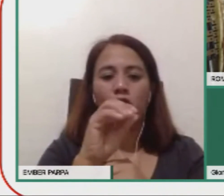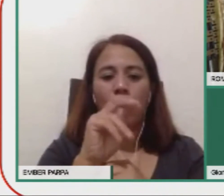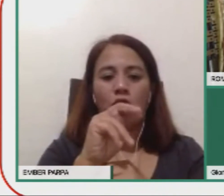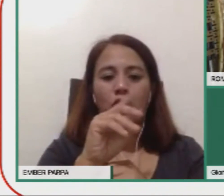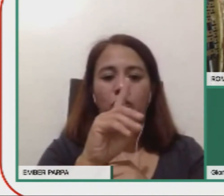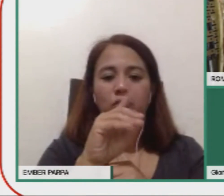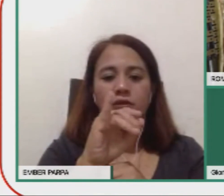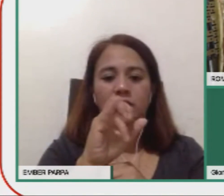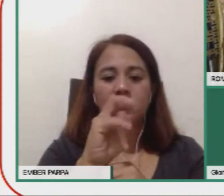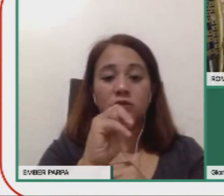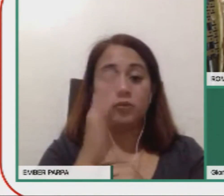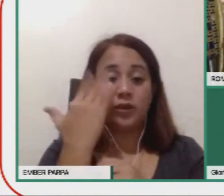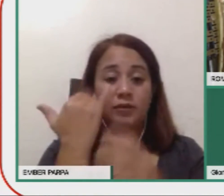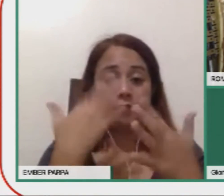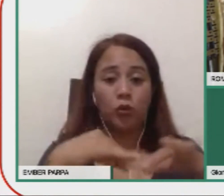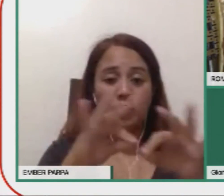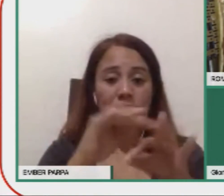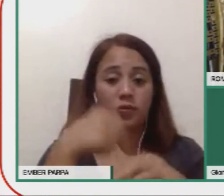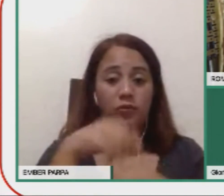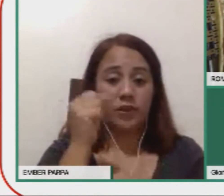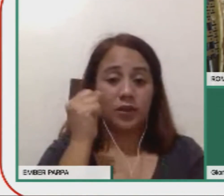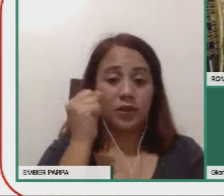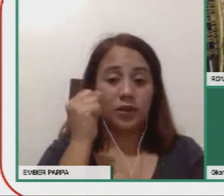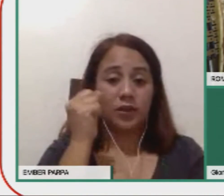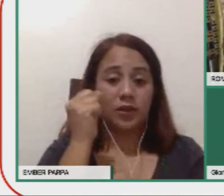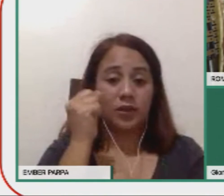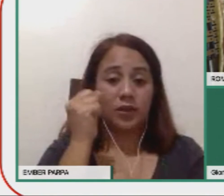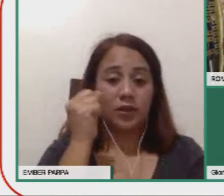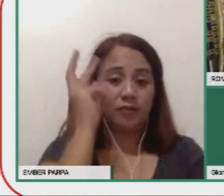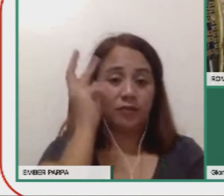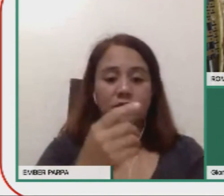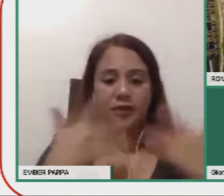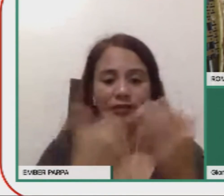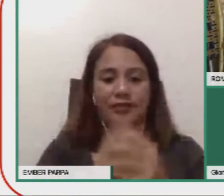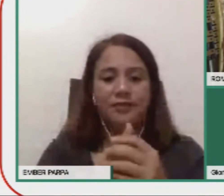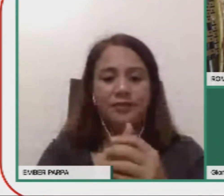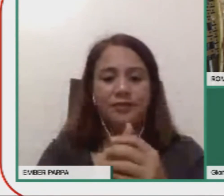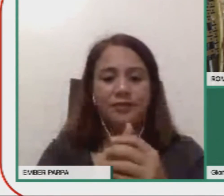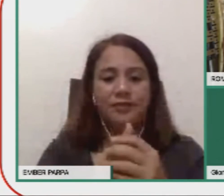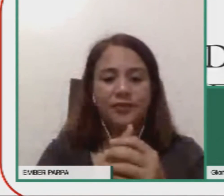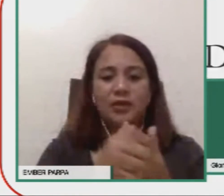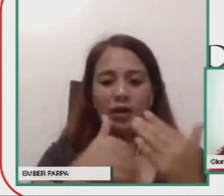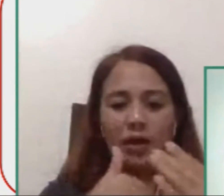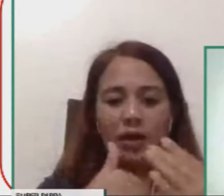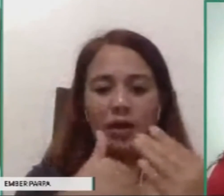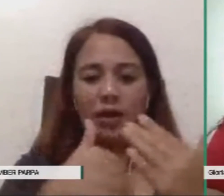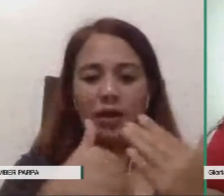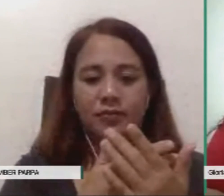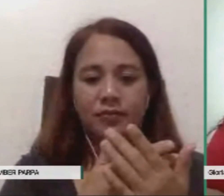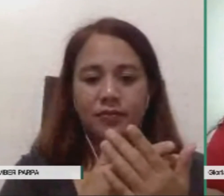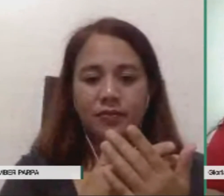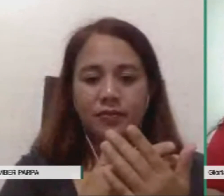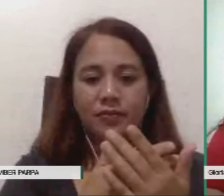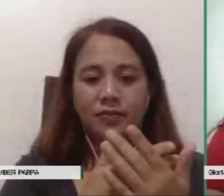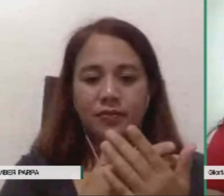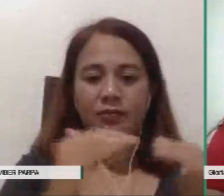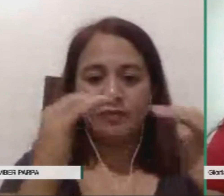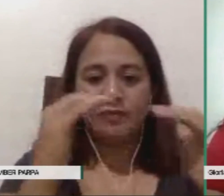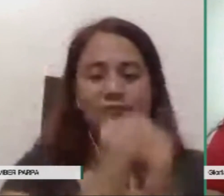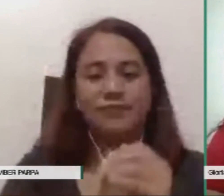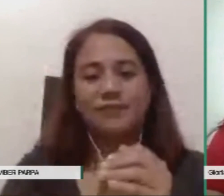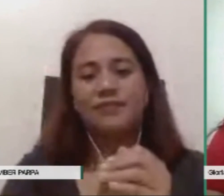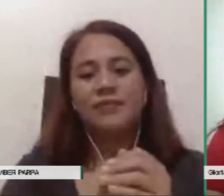mahalaga po na maging aware tayo sa bawat sandali ng ating buhay. In every cases po na tayo ay maging